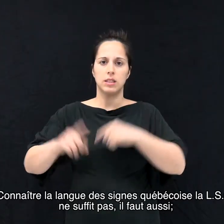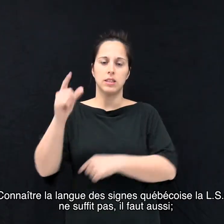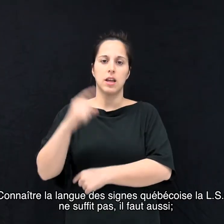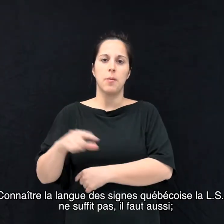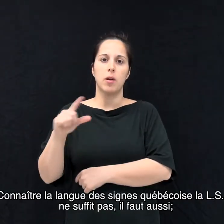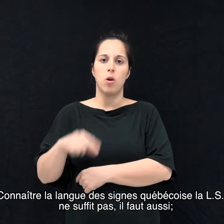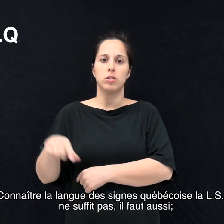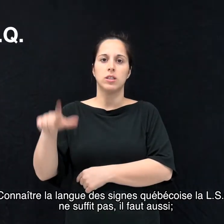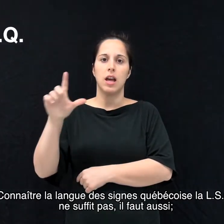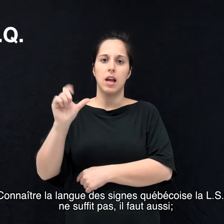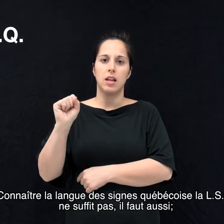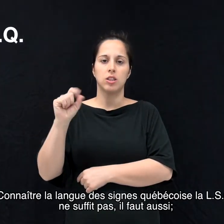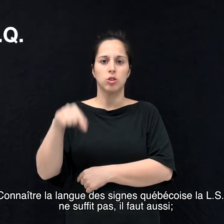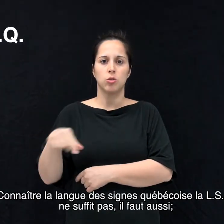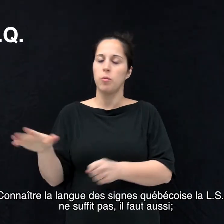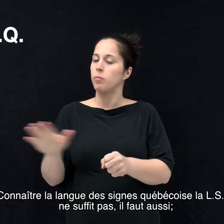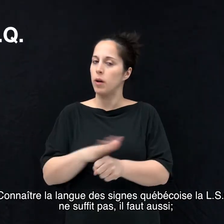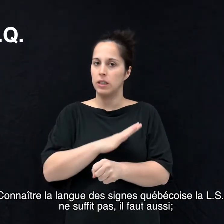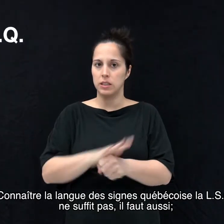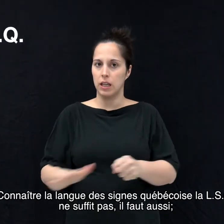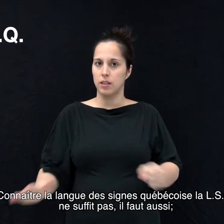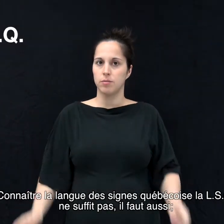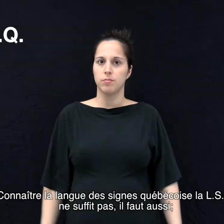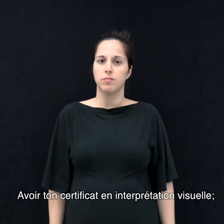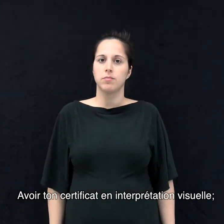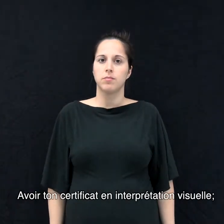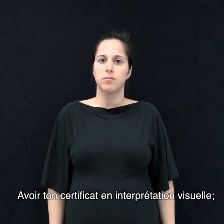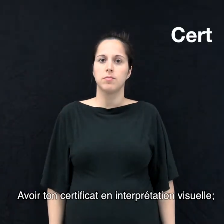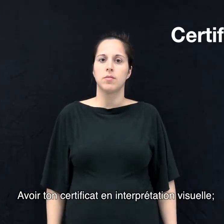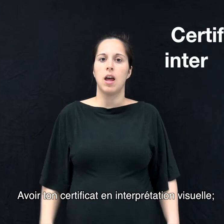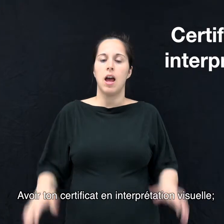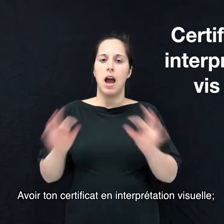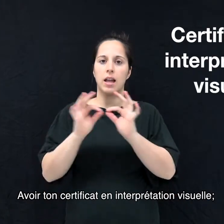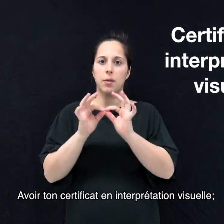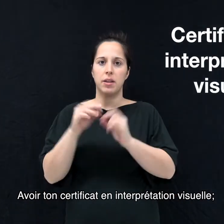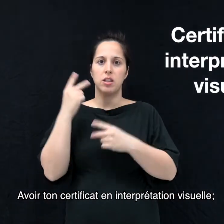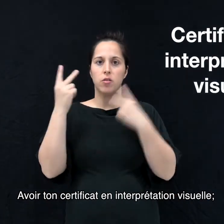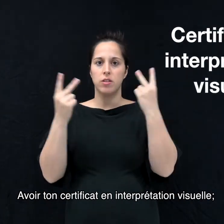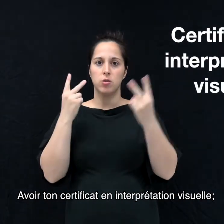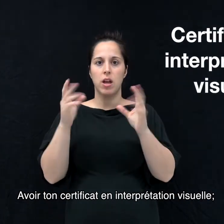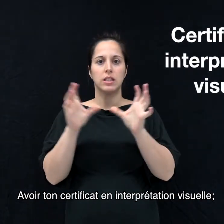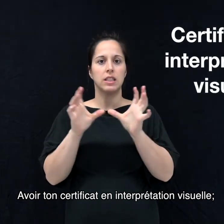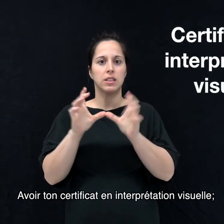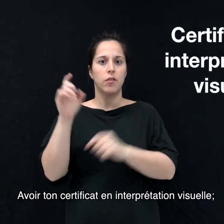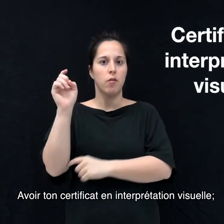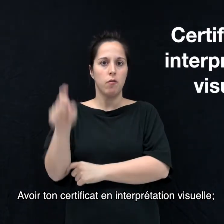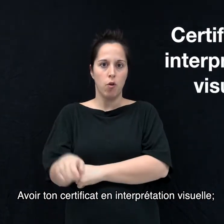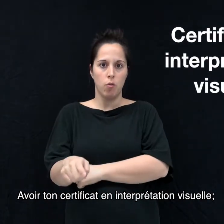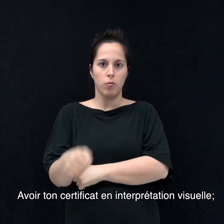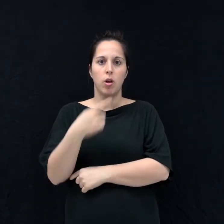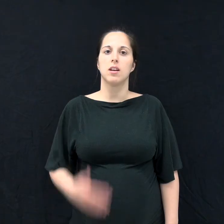signes québécoise, la LSQ, ne suffit pas. Il faut aussi avoir ton certificat d'interprétation visuelle.